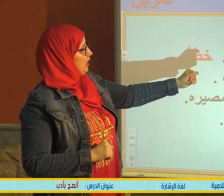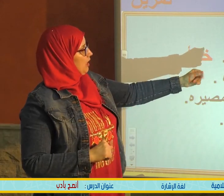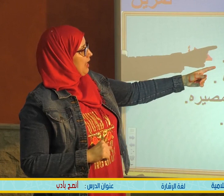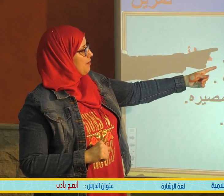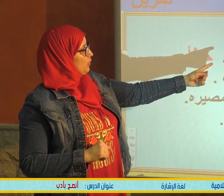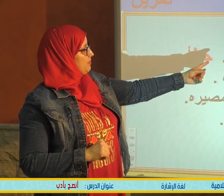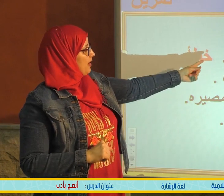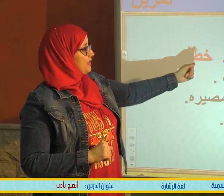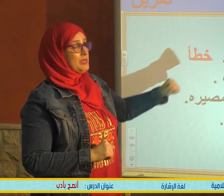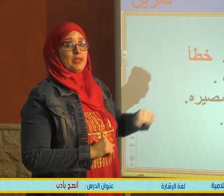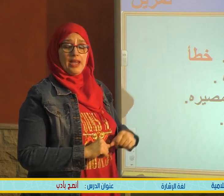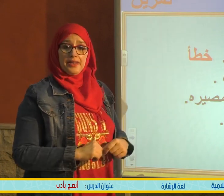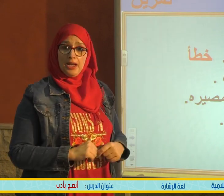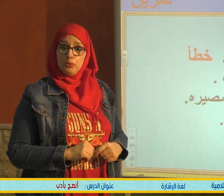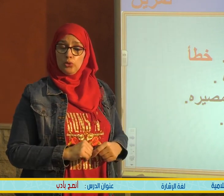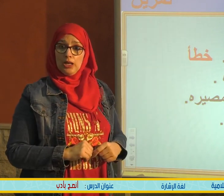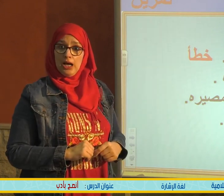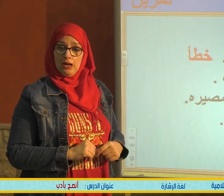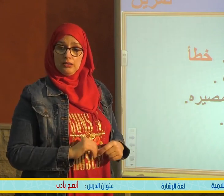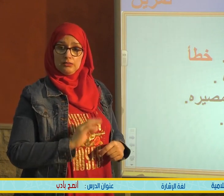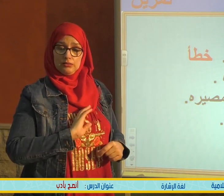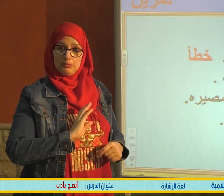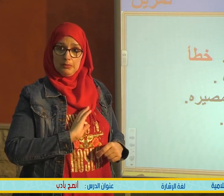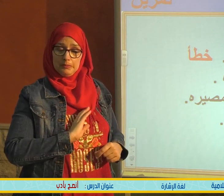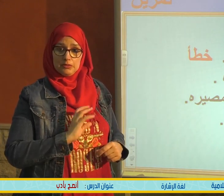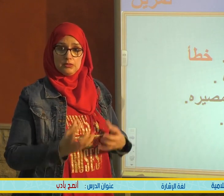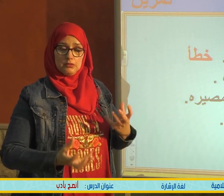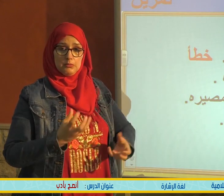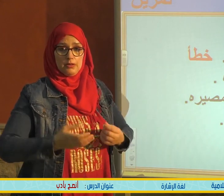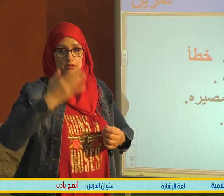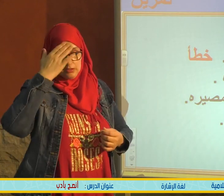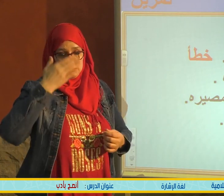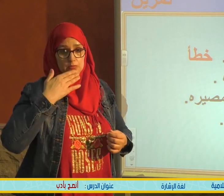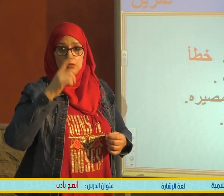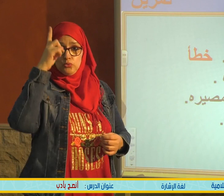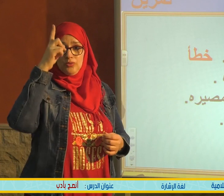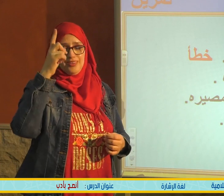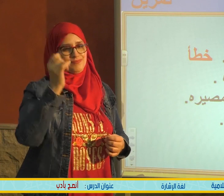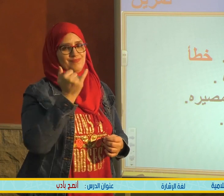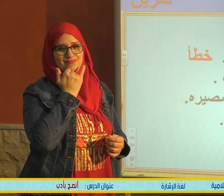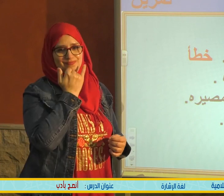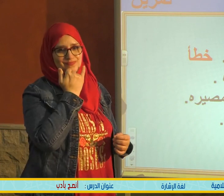أبو إبراهيم كان يعبد الله،